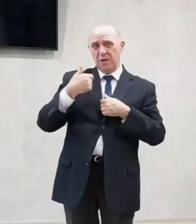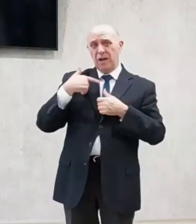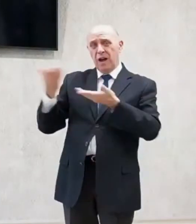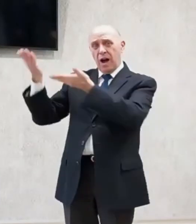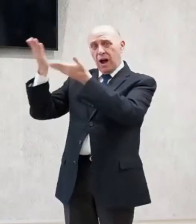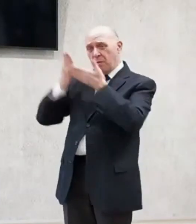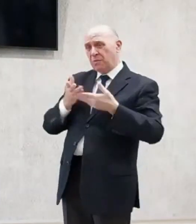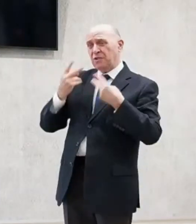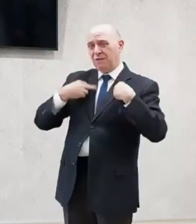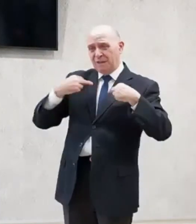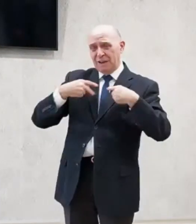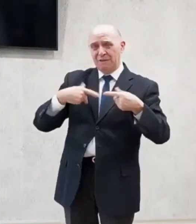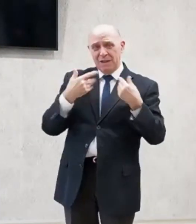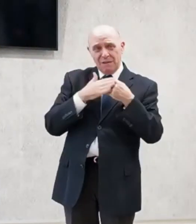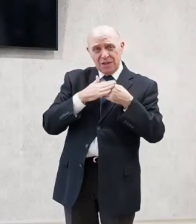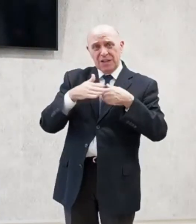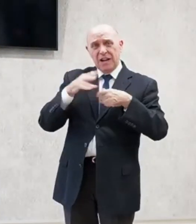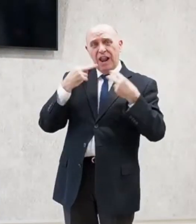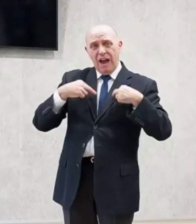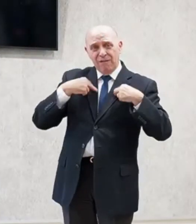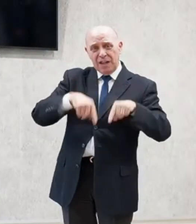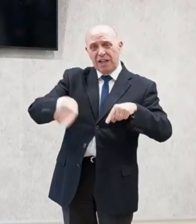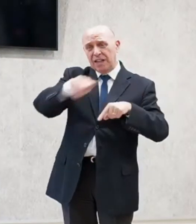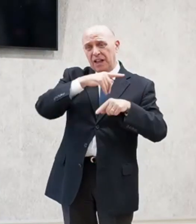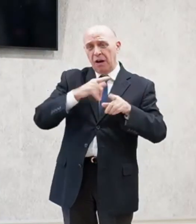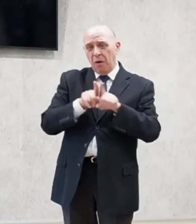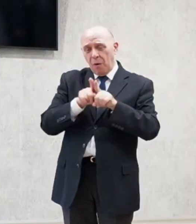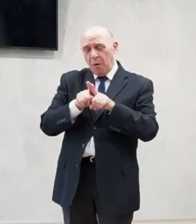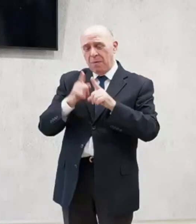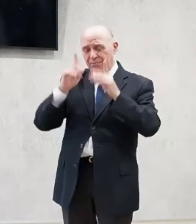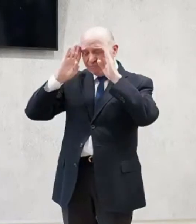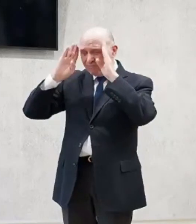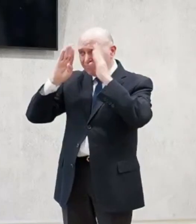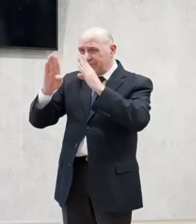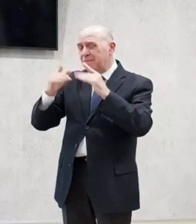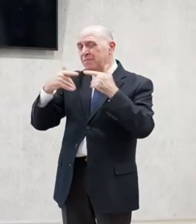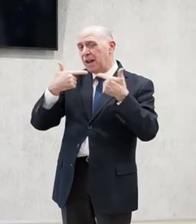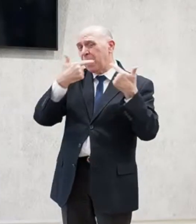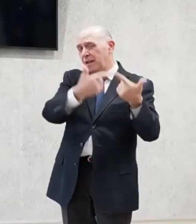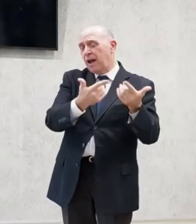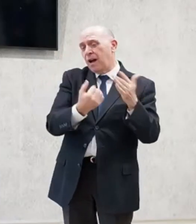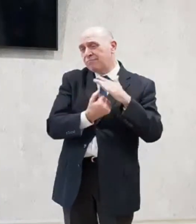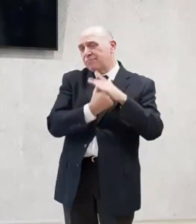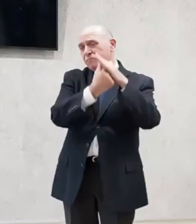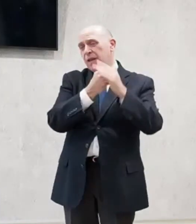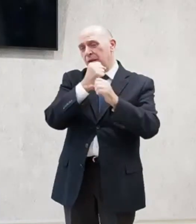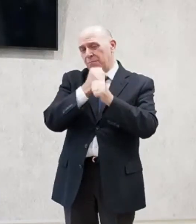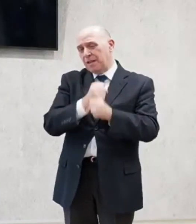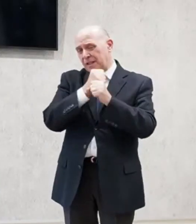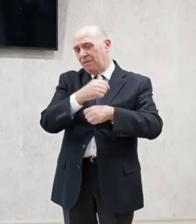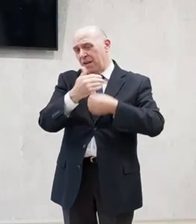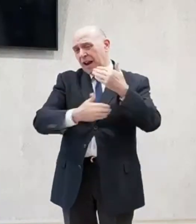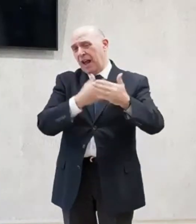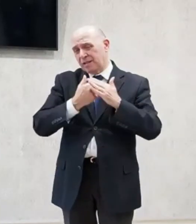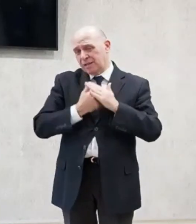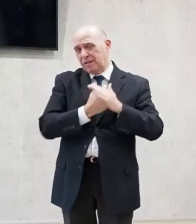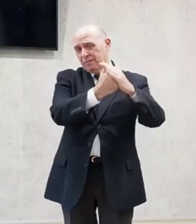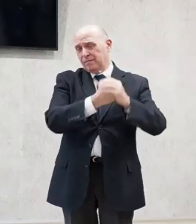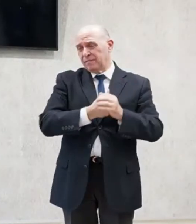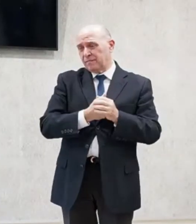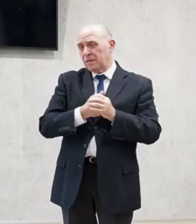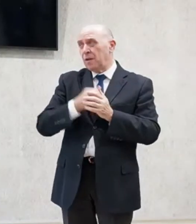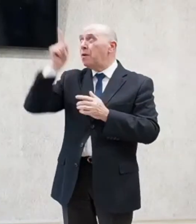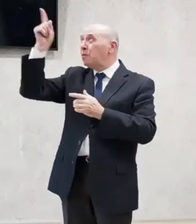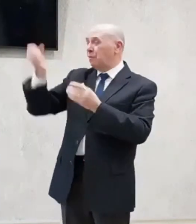vicino a queste care famiglie a fare la nostra parte E ha contribuire alla loro perseveranza Geova tu ci hai creato e quindi